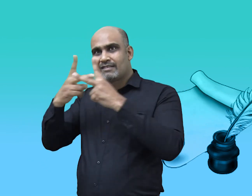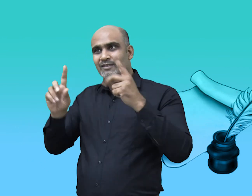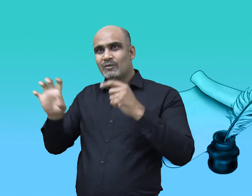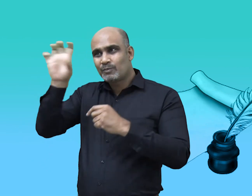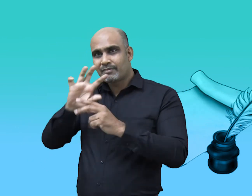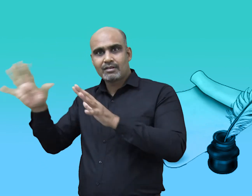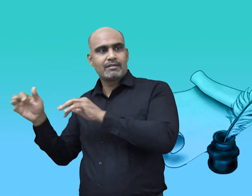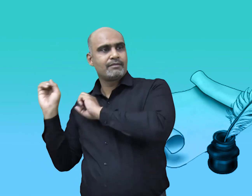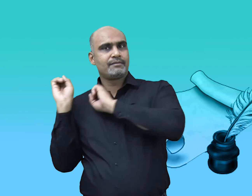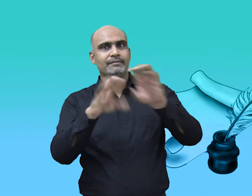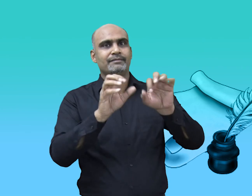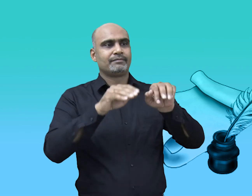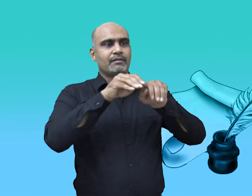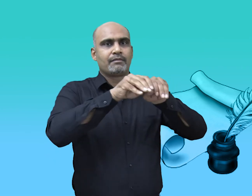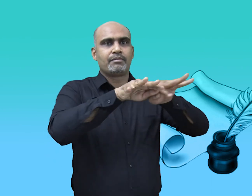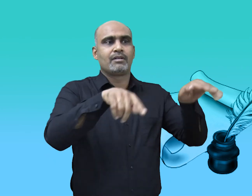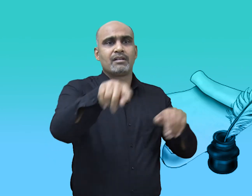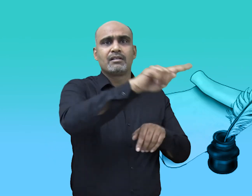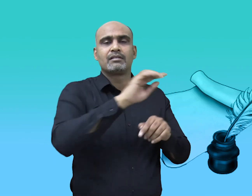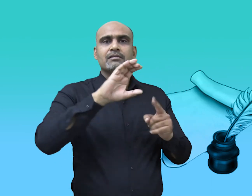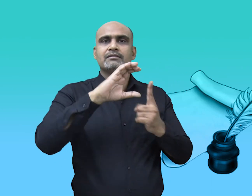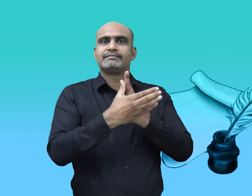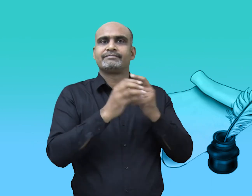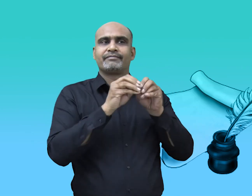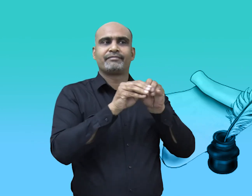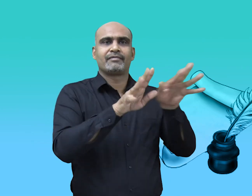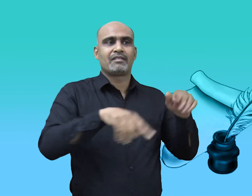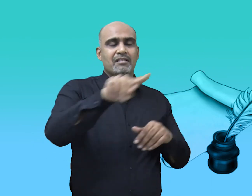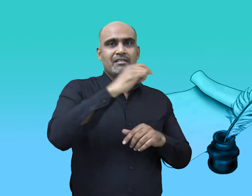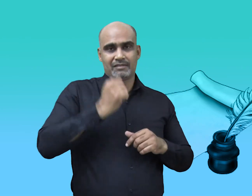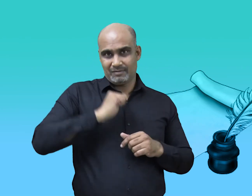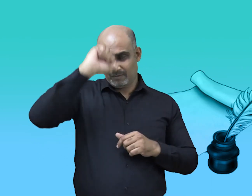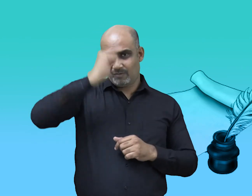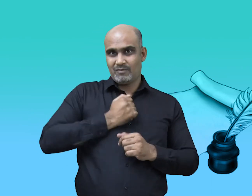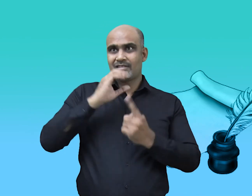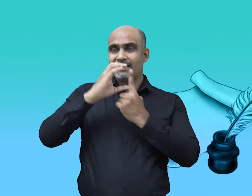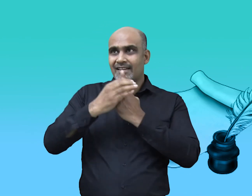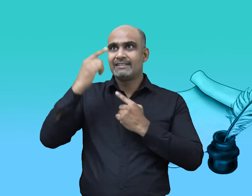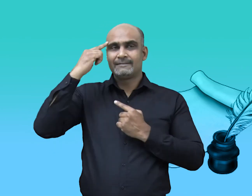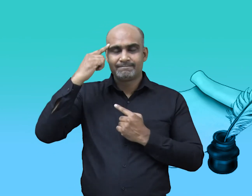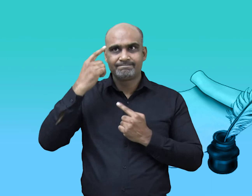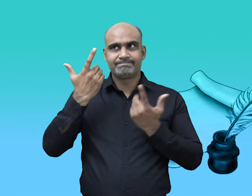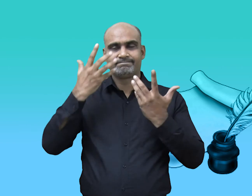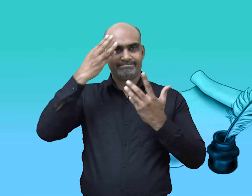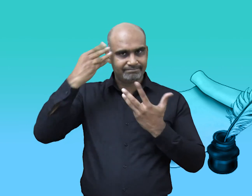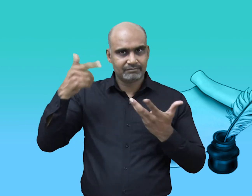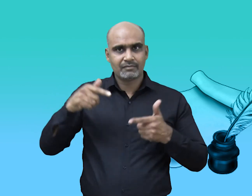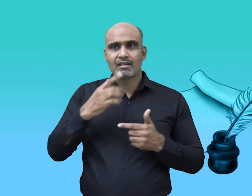है और विदेशी संस्कृति का असर हमारे देश के लोगों में दिखाई पड़ रहा है। कहते